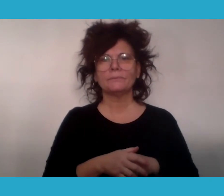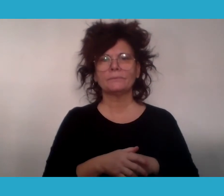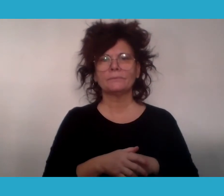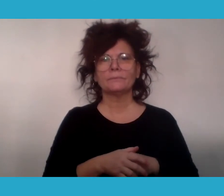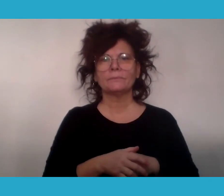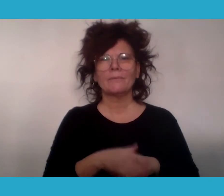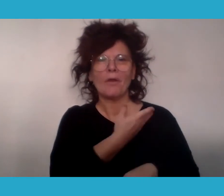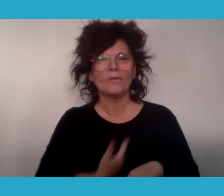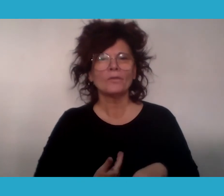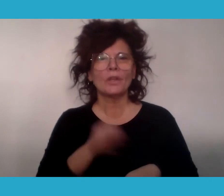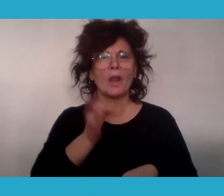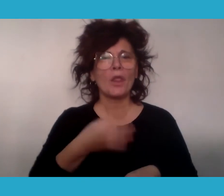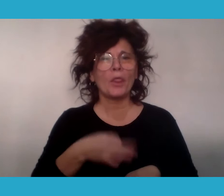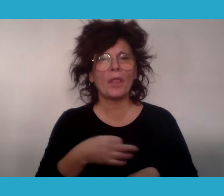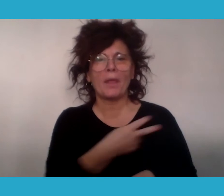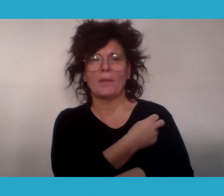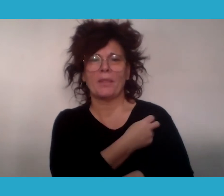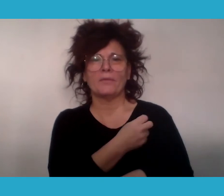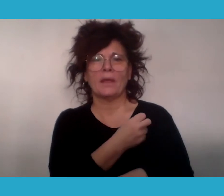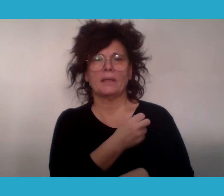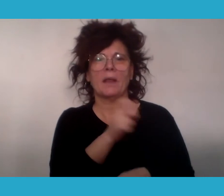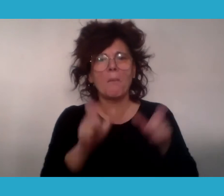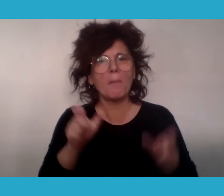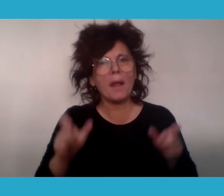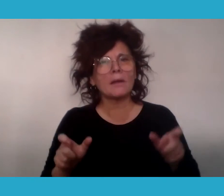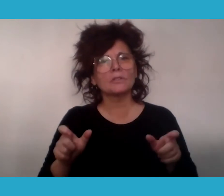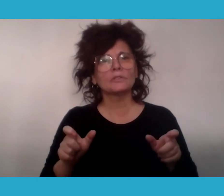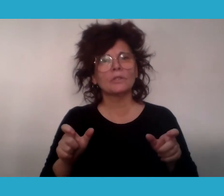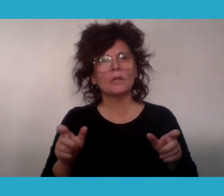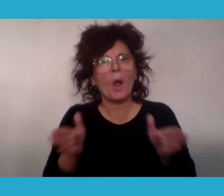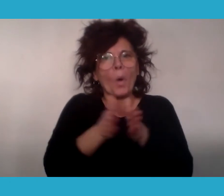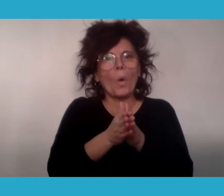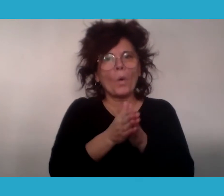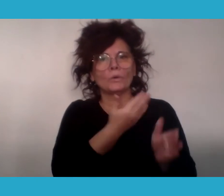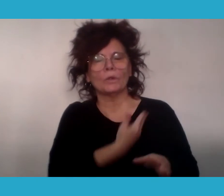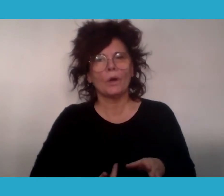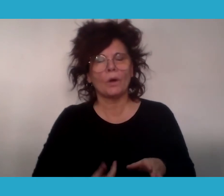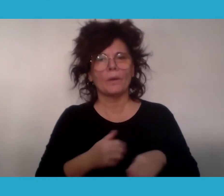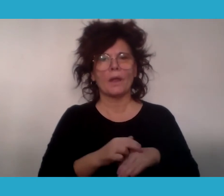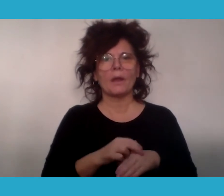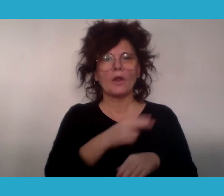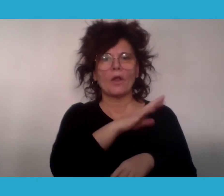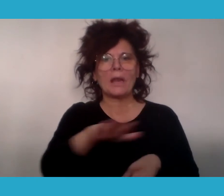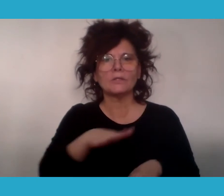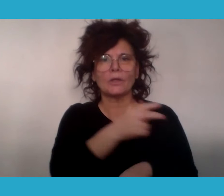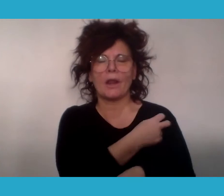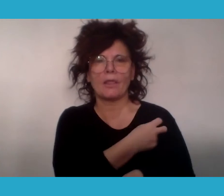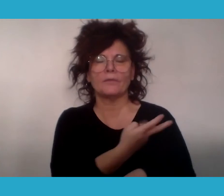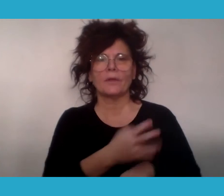ser defendido por los funcionarios, no solo por el pueblo. Reflexiona sobre la audiencia pública y consulta si los funcionarios tuvieron en cuenta los dichos de la